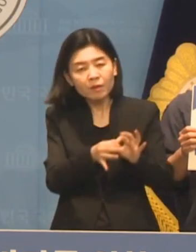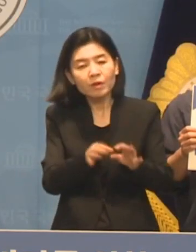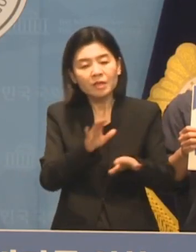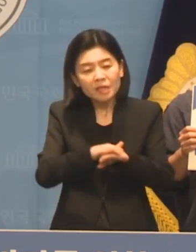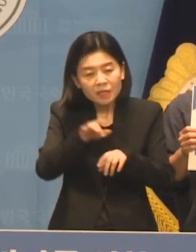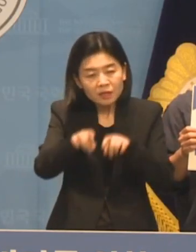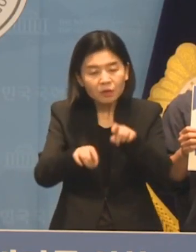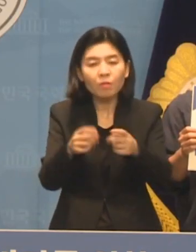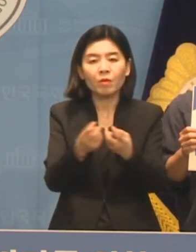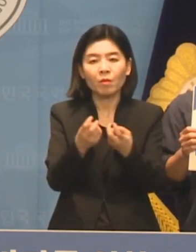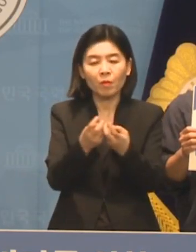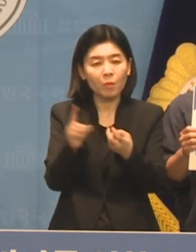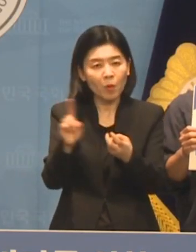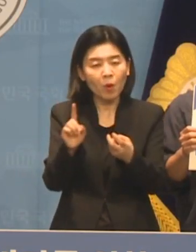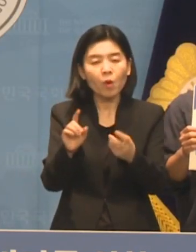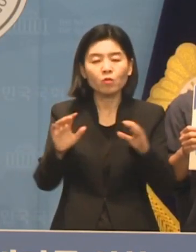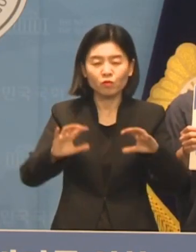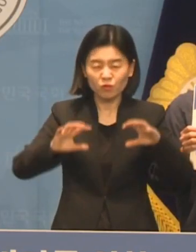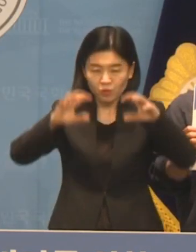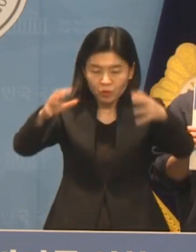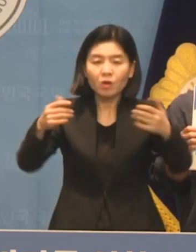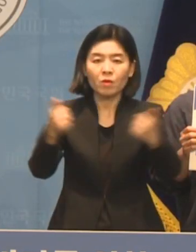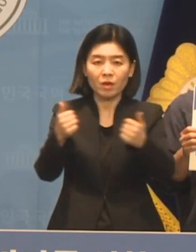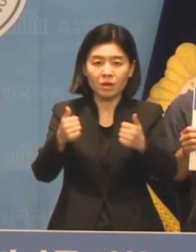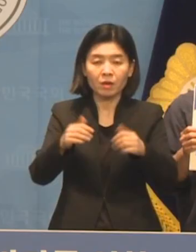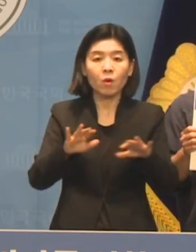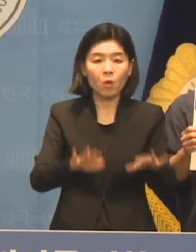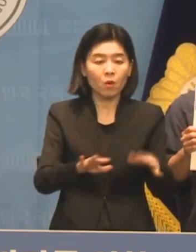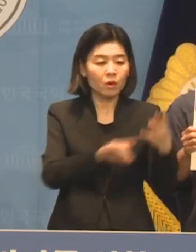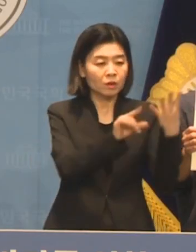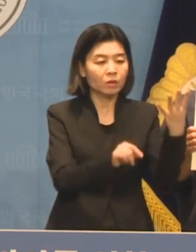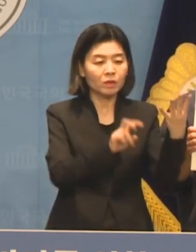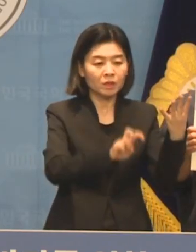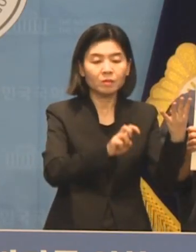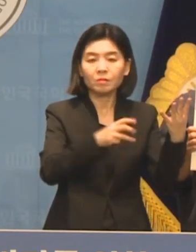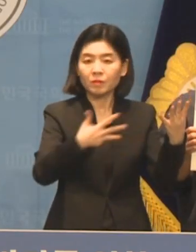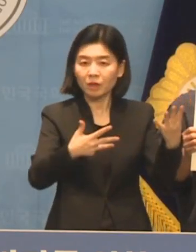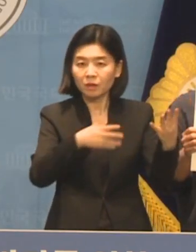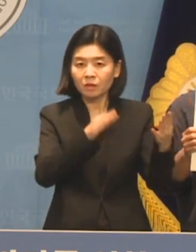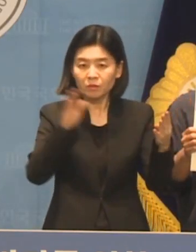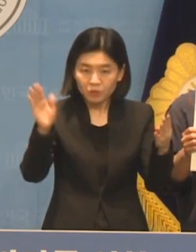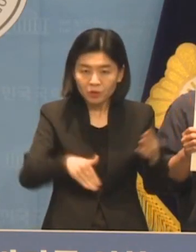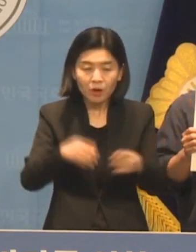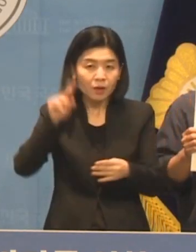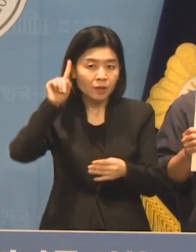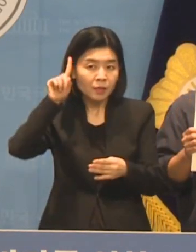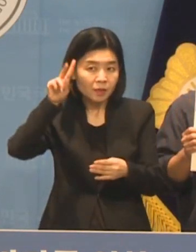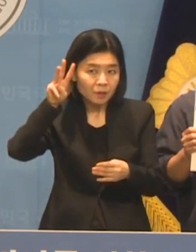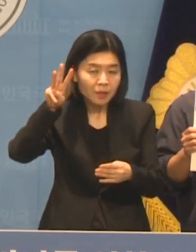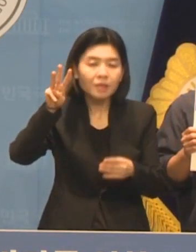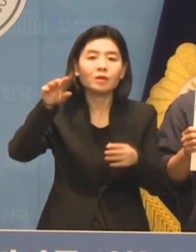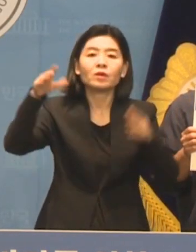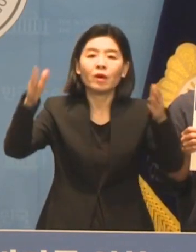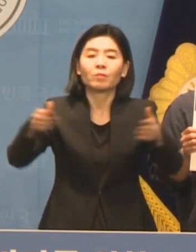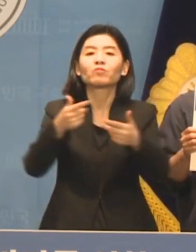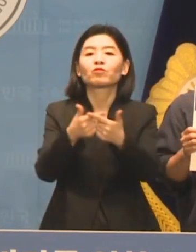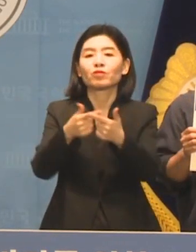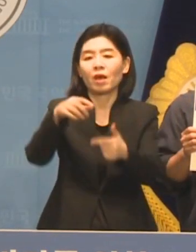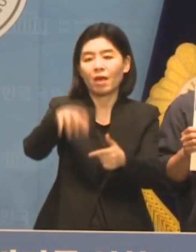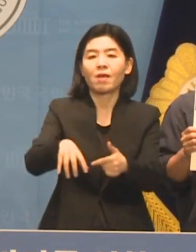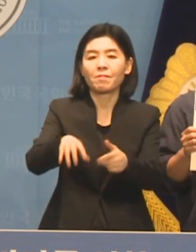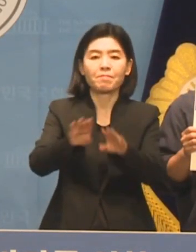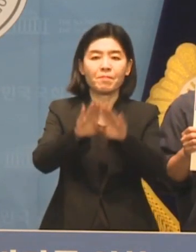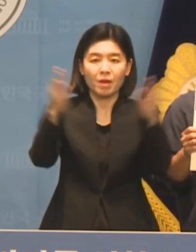국제회의입니다. 올해 10번째로 4월 28일부터 3일간 부산 백스코에서 열릴 예정입니다. 전 세계